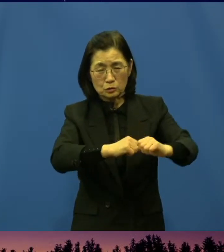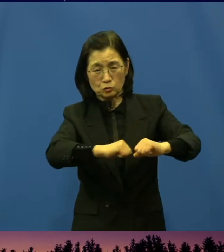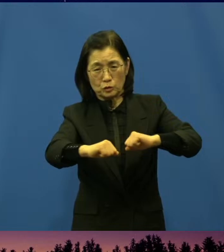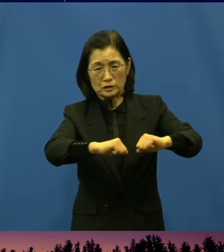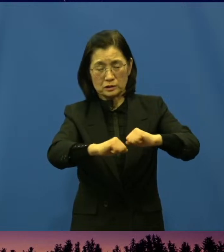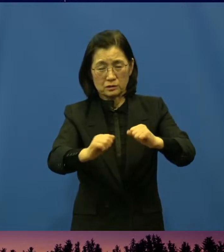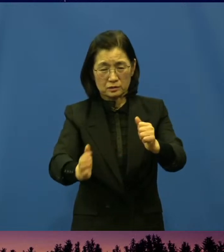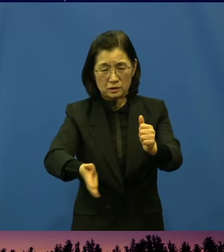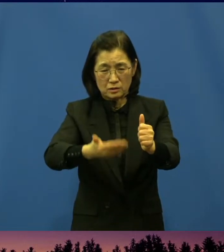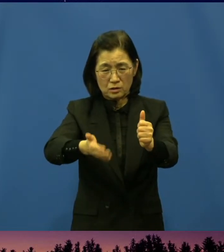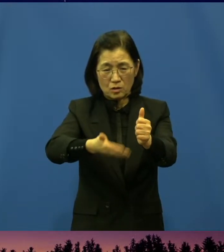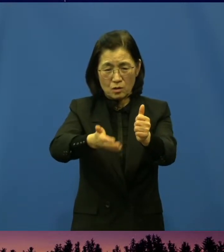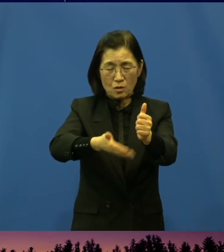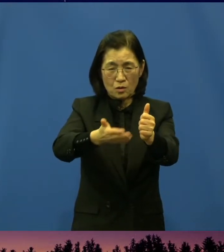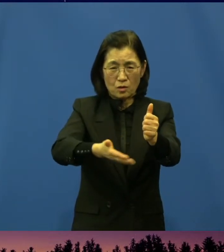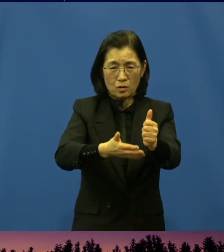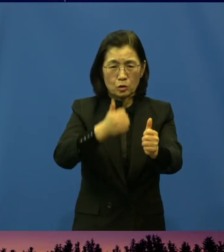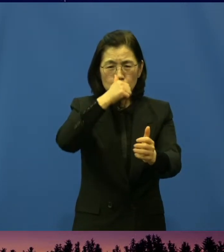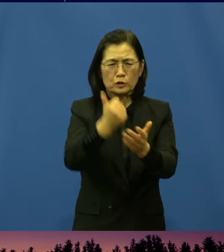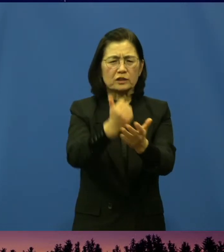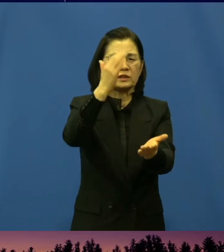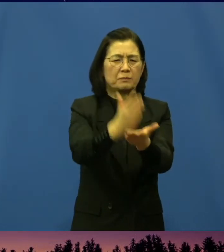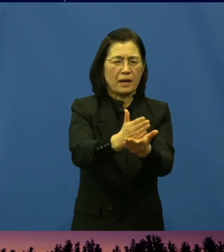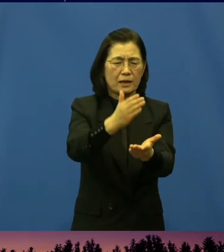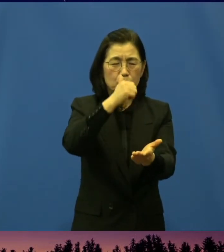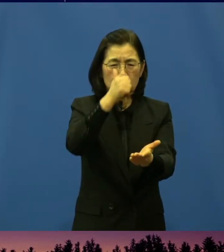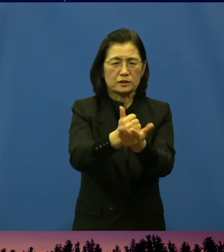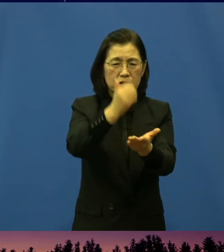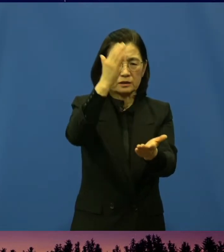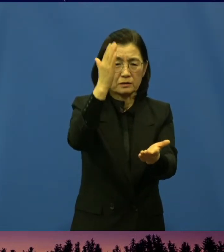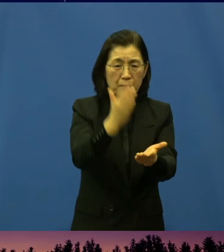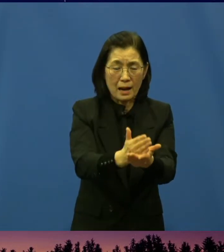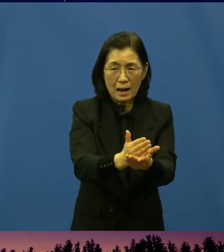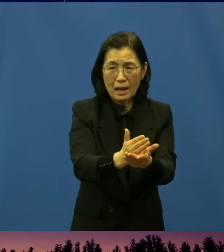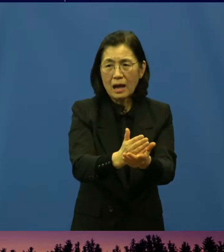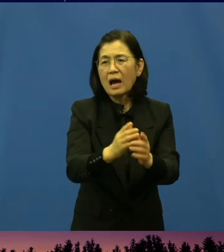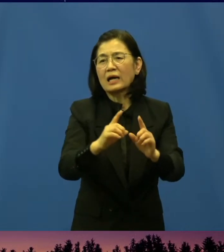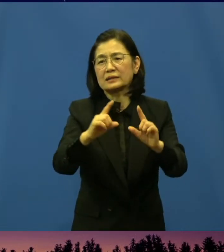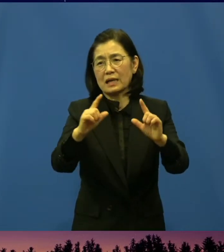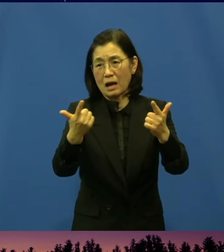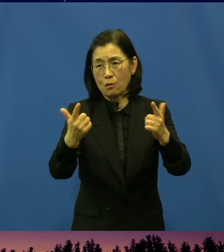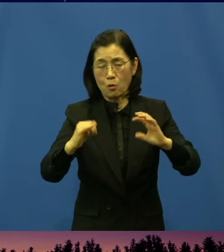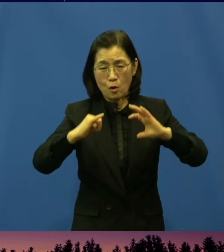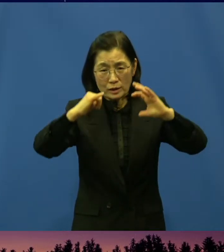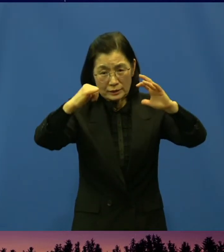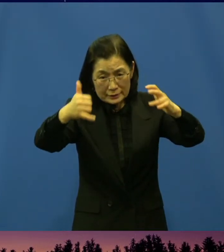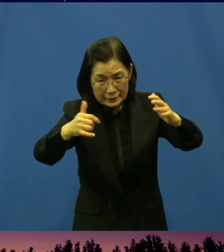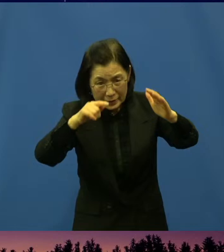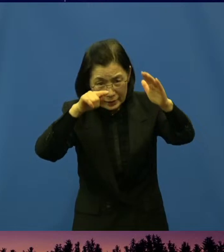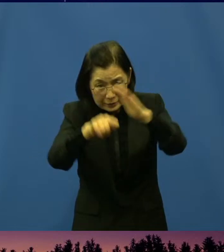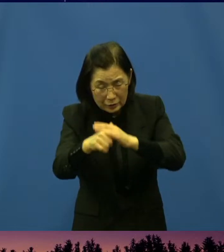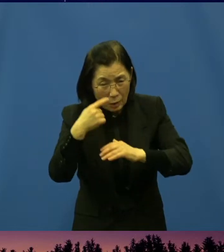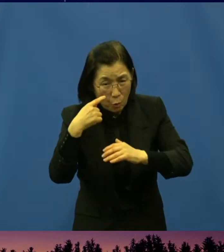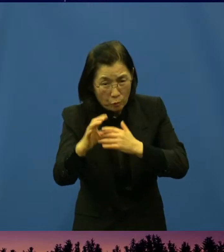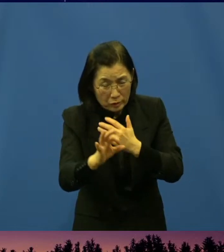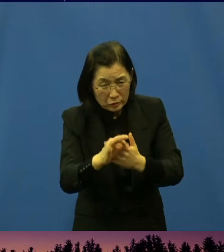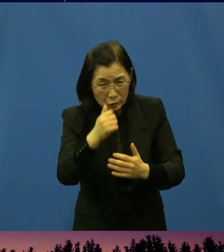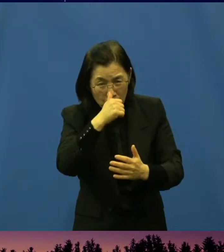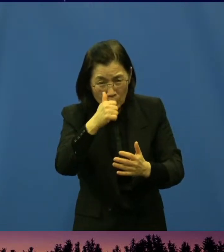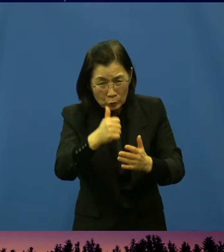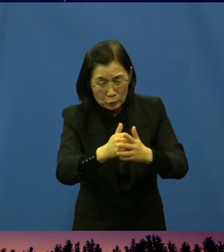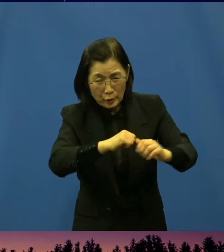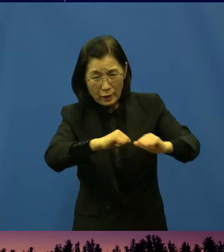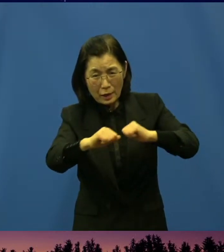그죠? 죄를 억제하지 말라는 거죠. 너가 하고 싶은 대로 하라는 거잖아요.